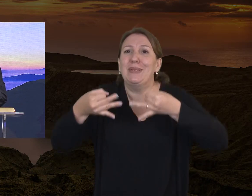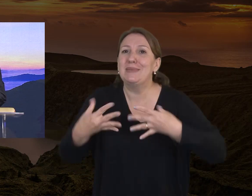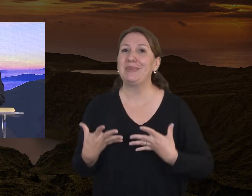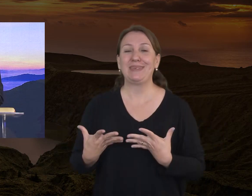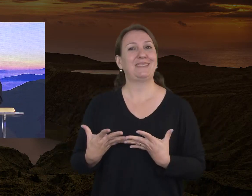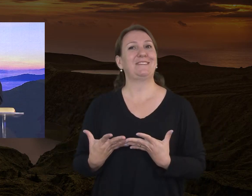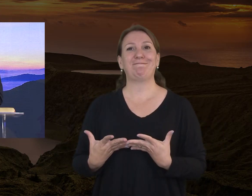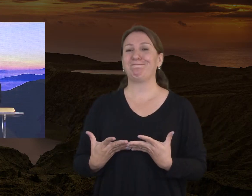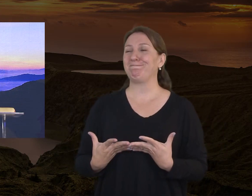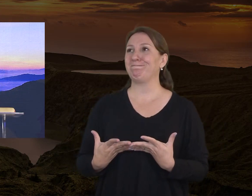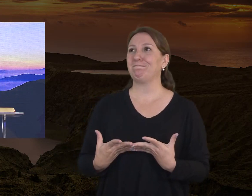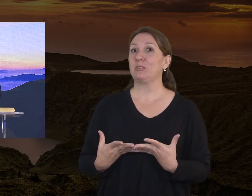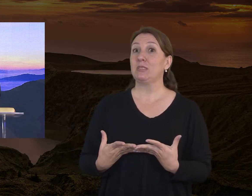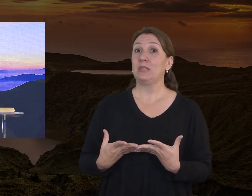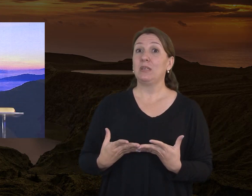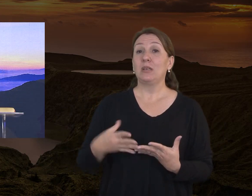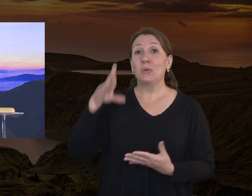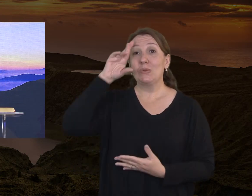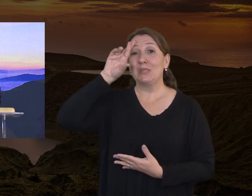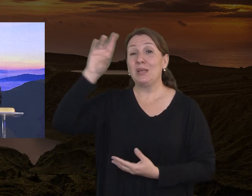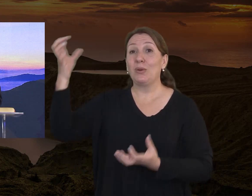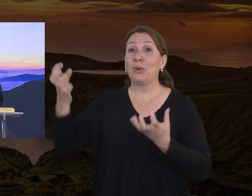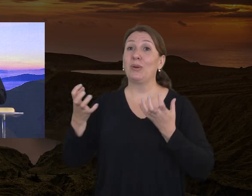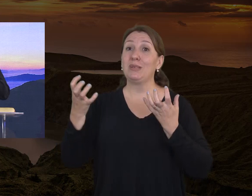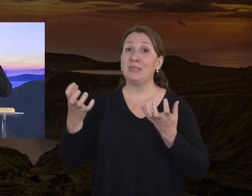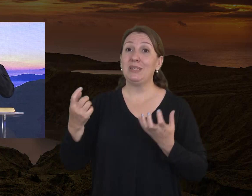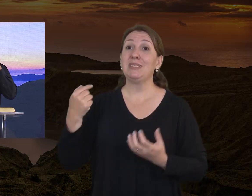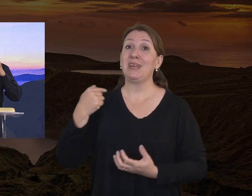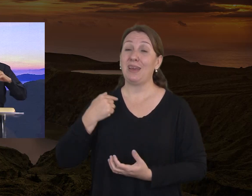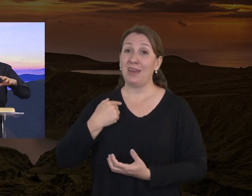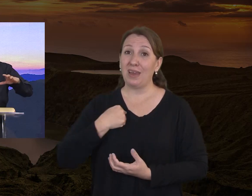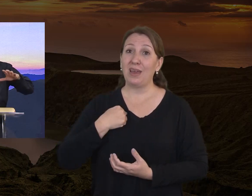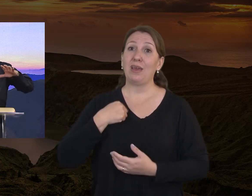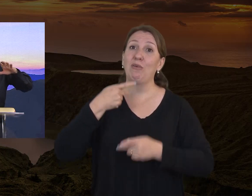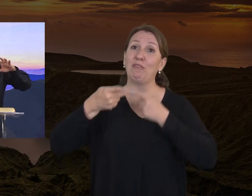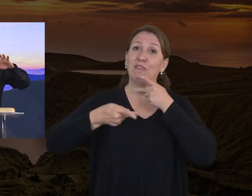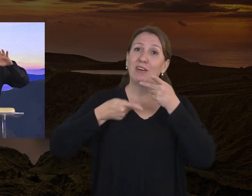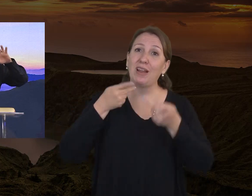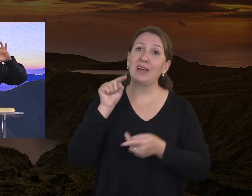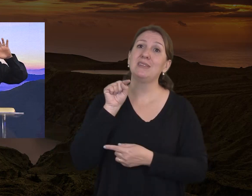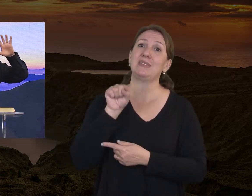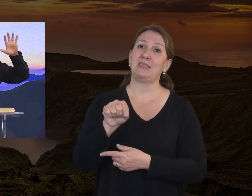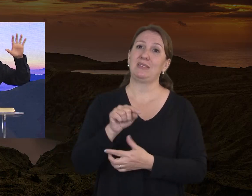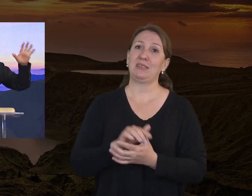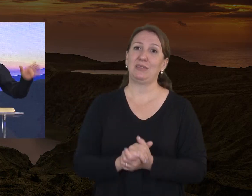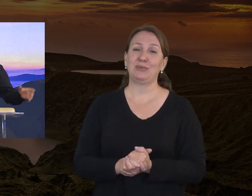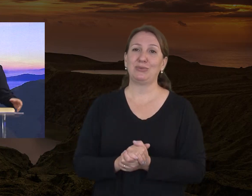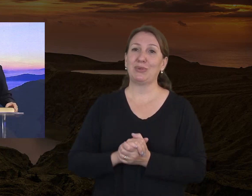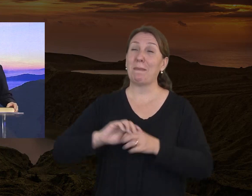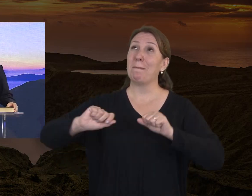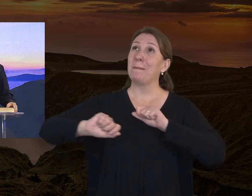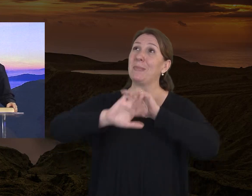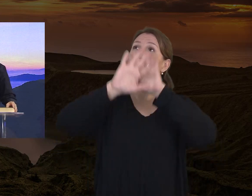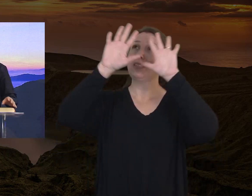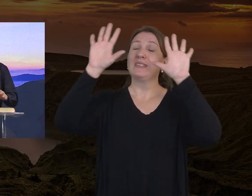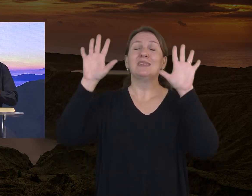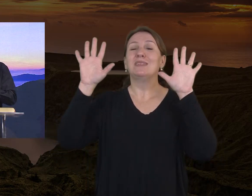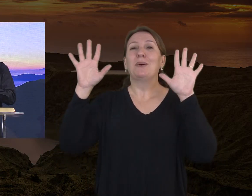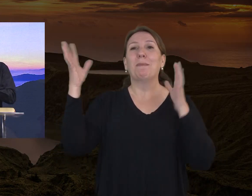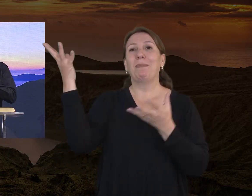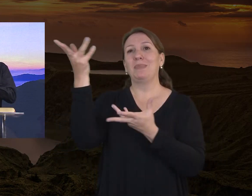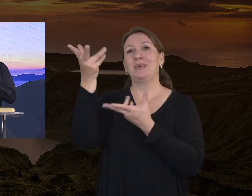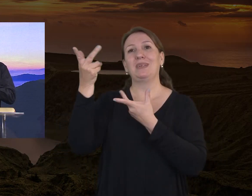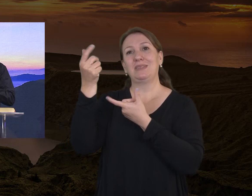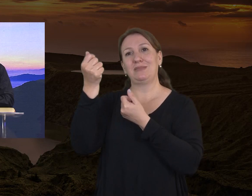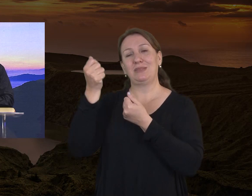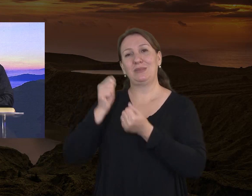É isso que Deus queria que eu voltasse a trazer à tona, essa visão maravilhosa. Eu espero